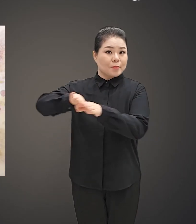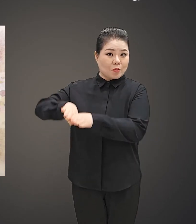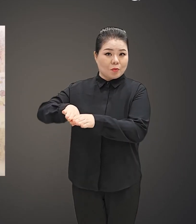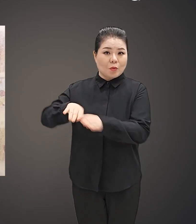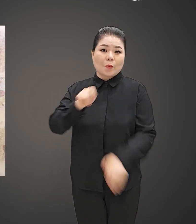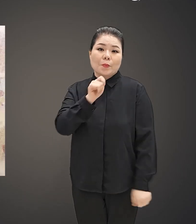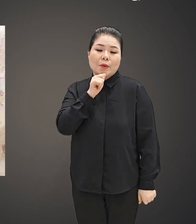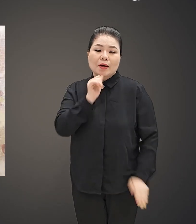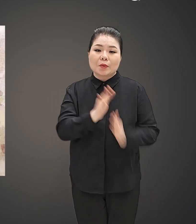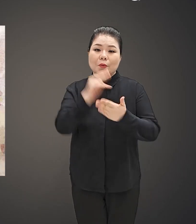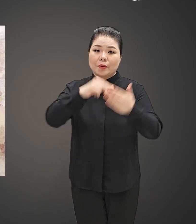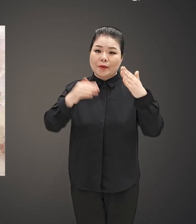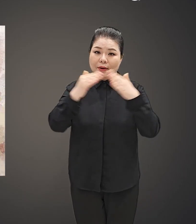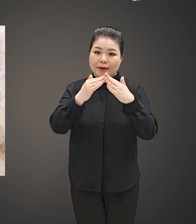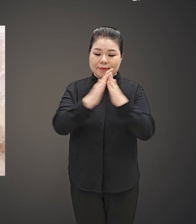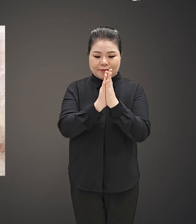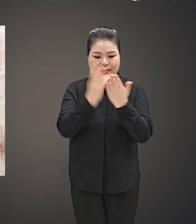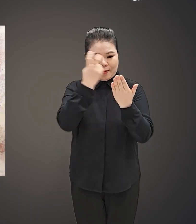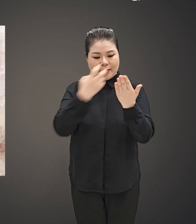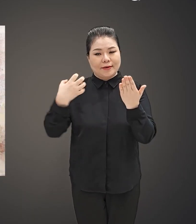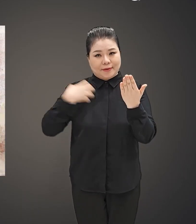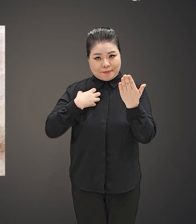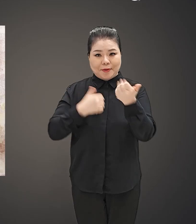도서관 보조사서로 첫 출근을 했다.